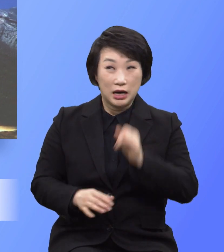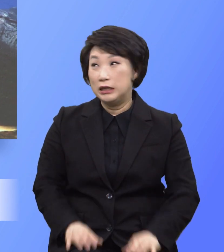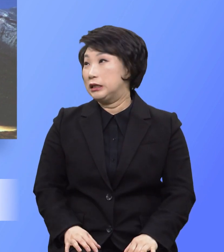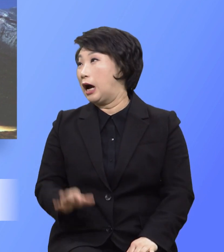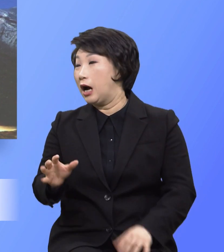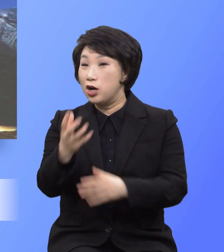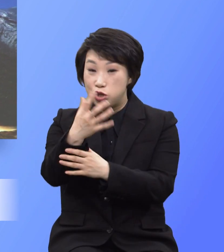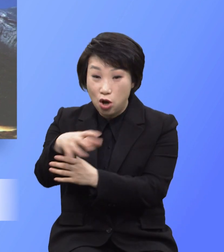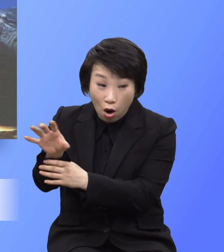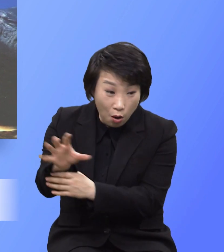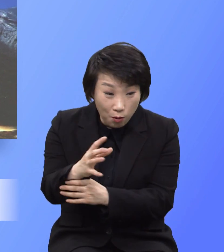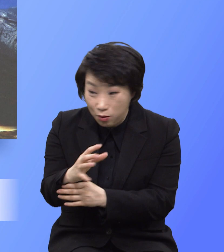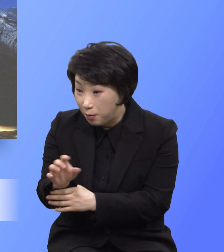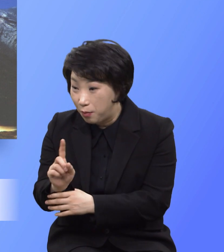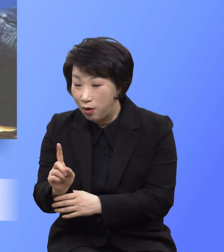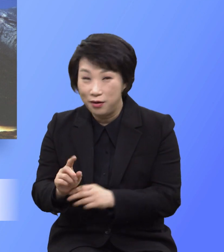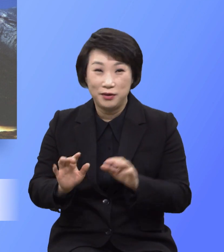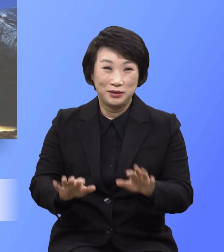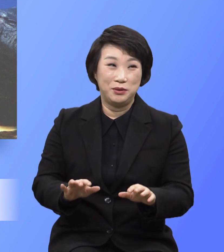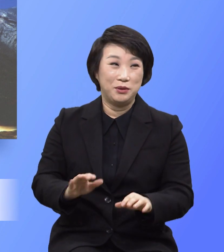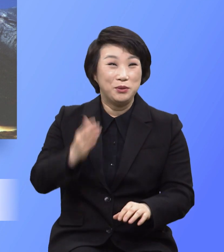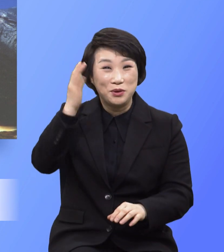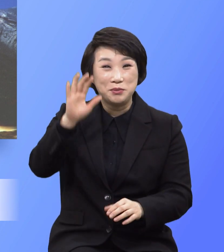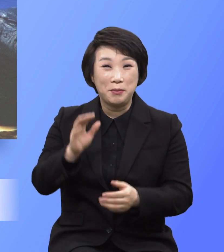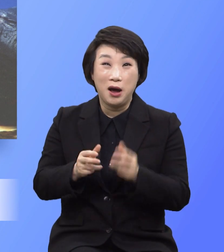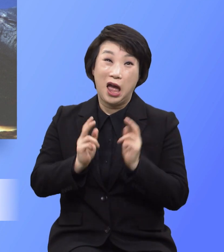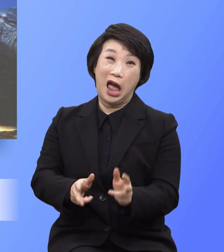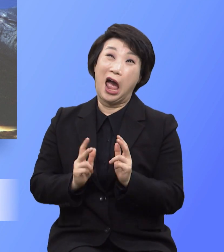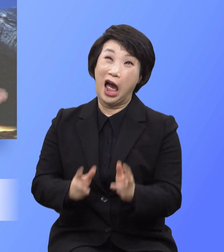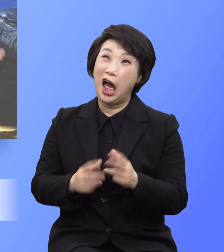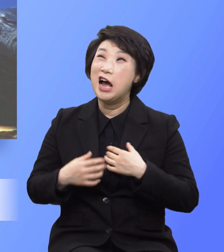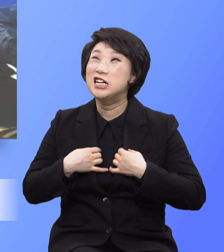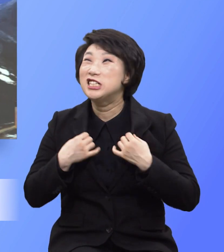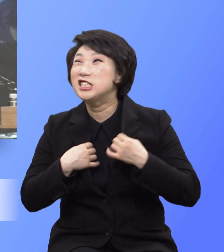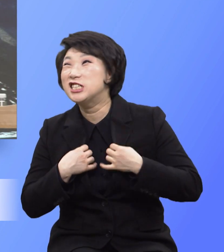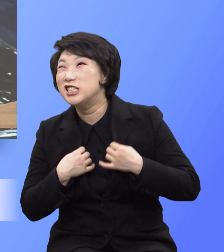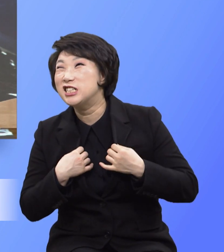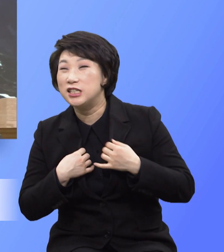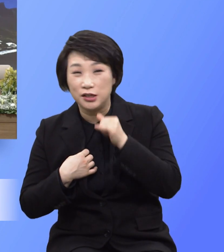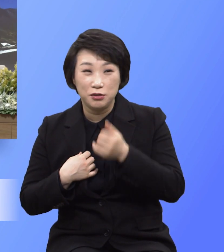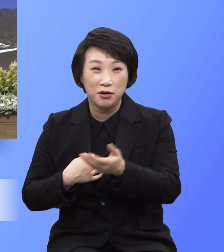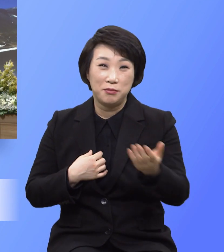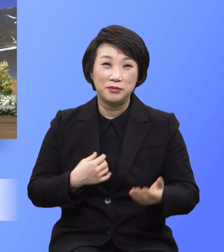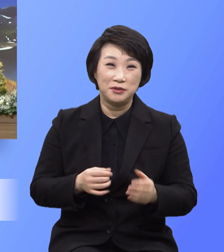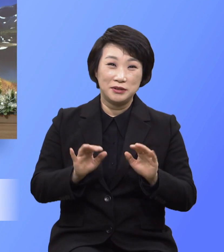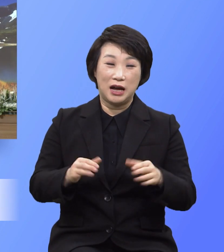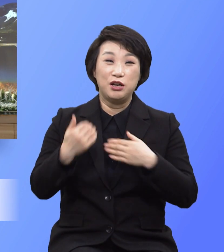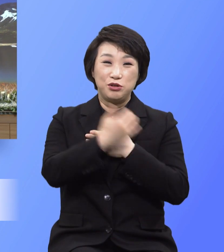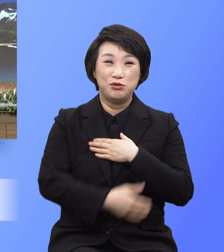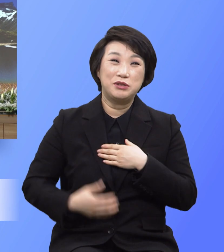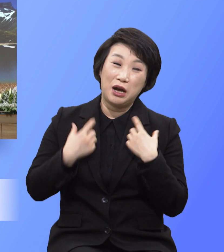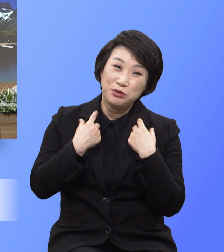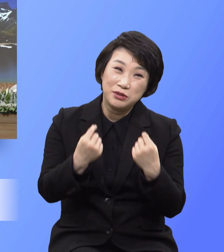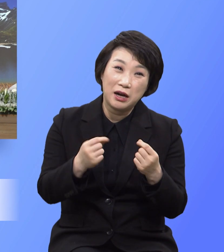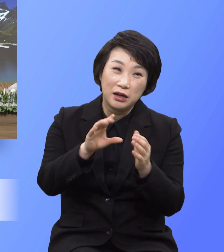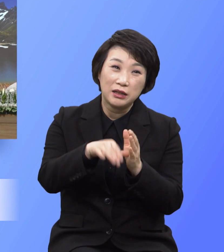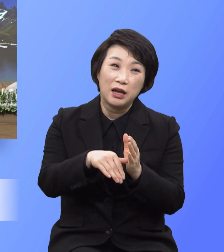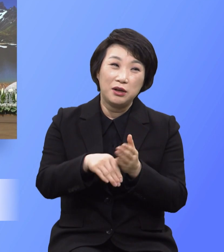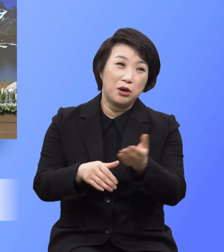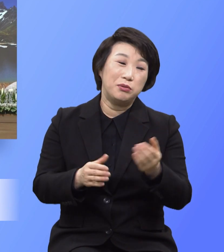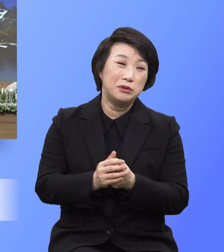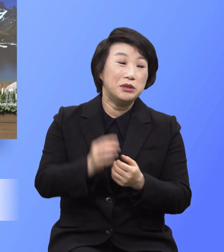야 선풍기 틀어, 지금은 야 에어컨 틀어. 이 육체가 보존되는데